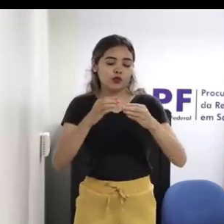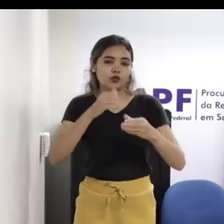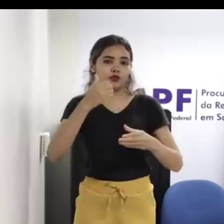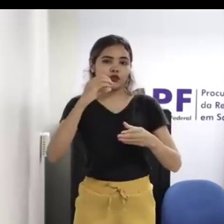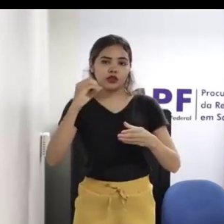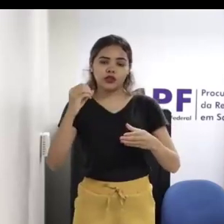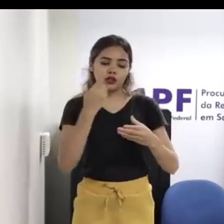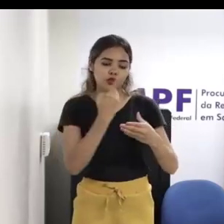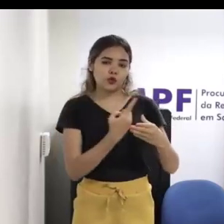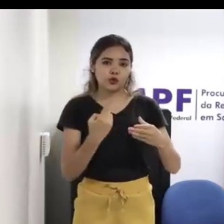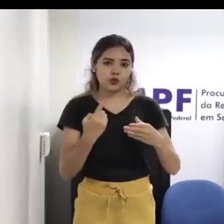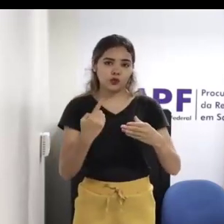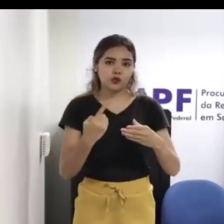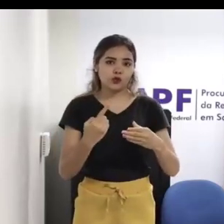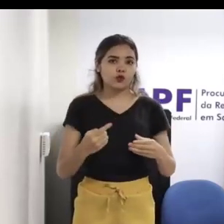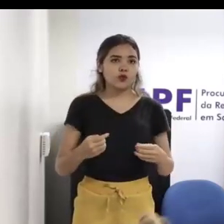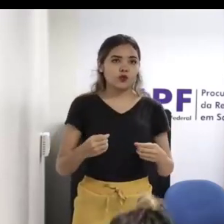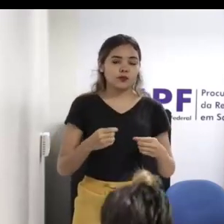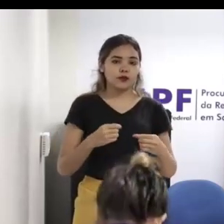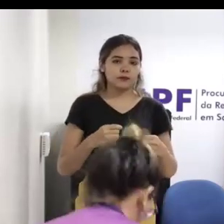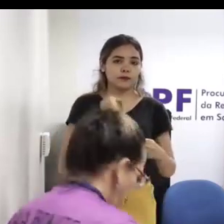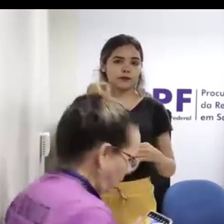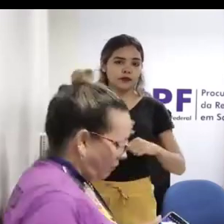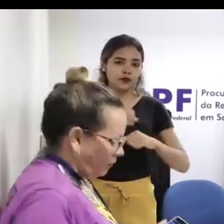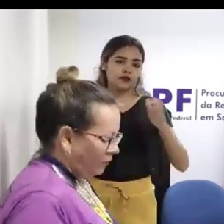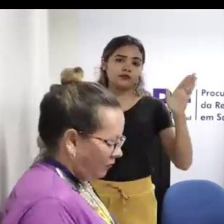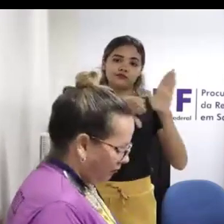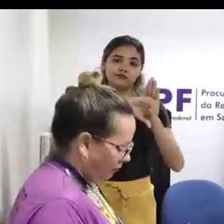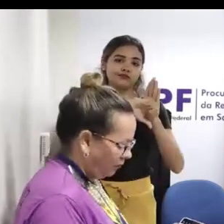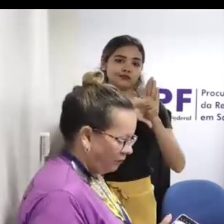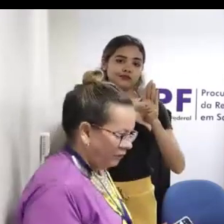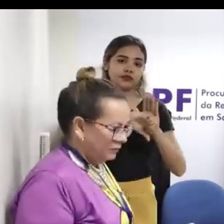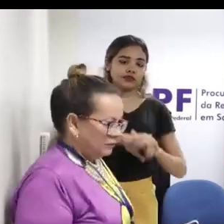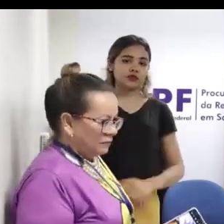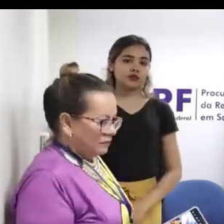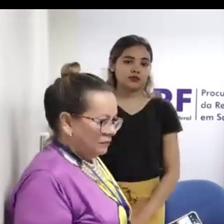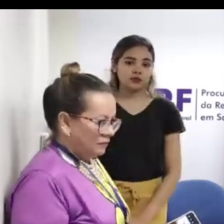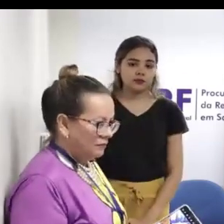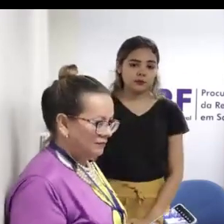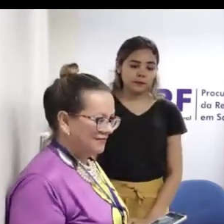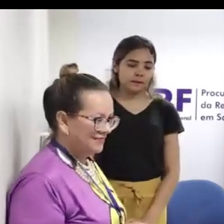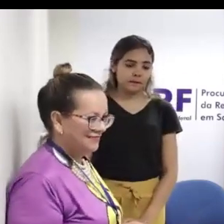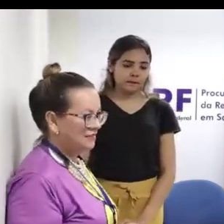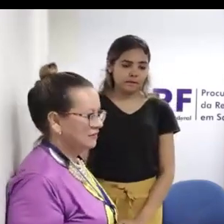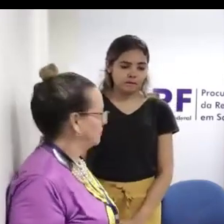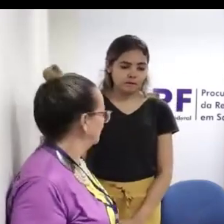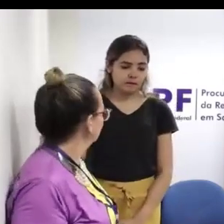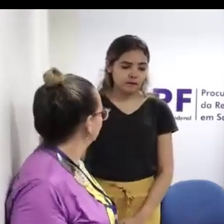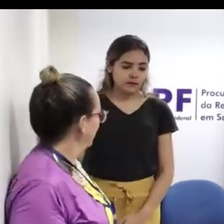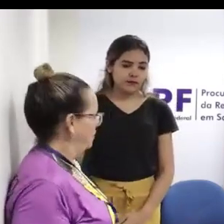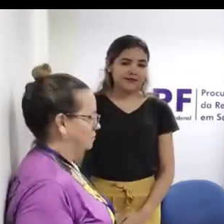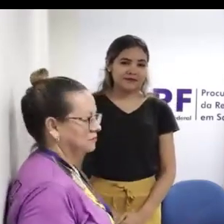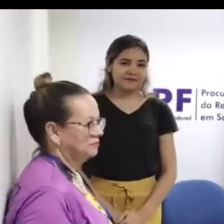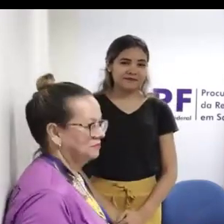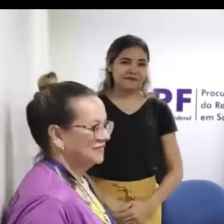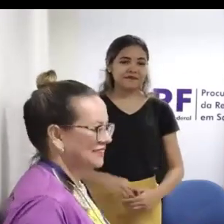Brasil segundo dados do Ministério dos direitos humanos e da Cidadania o disk sem recebeu mais